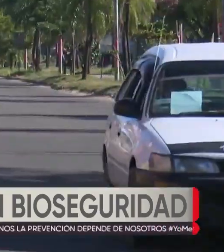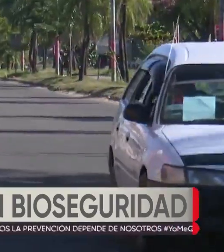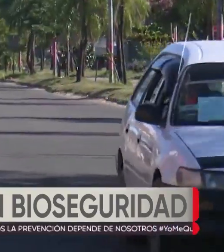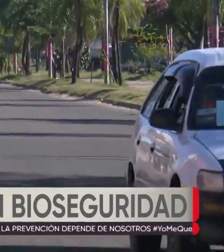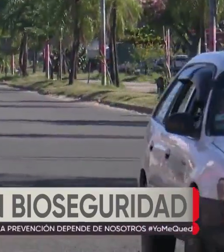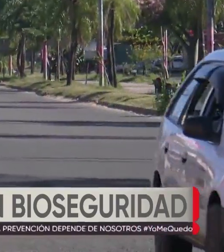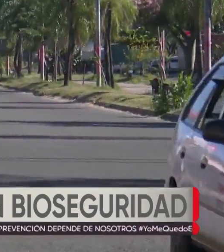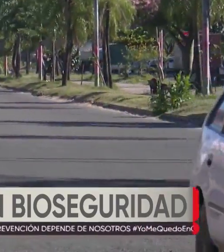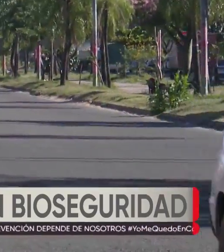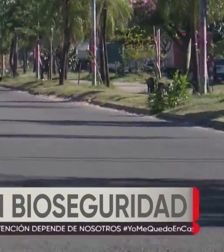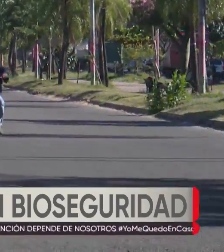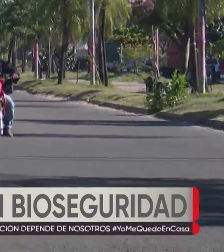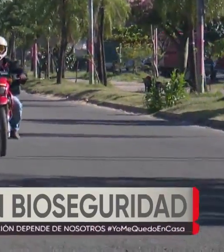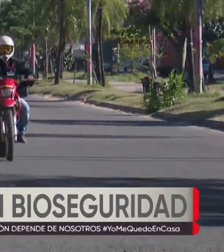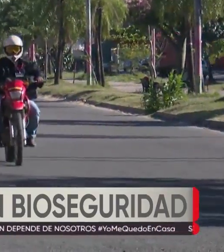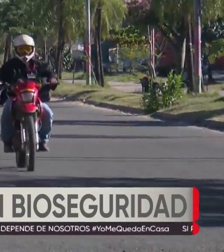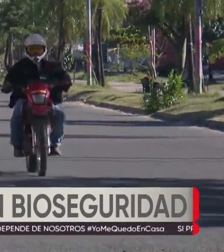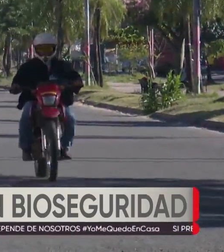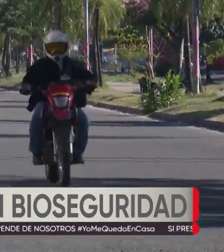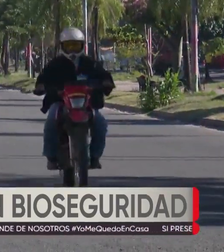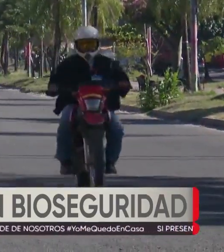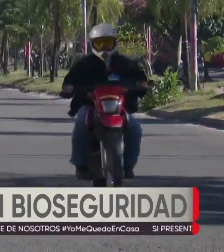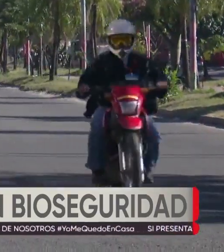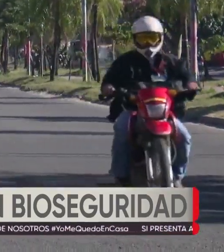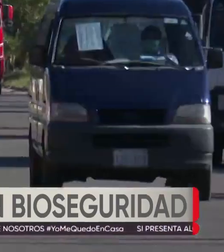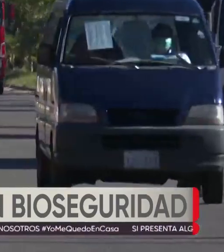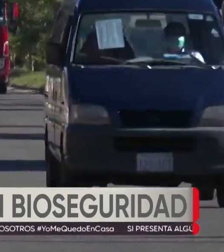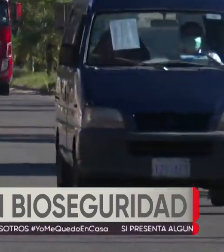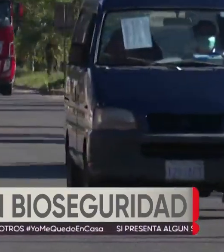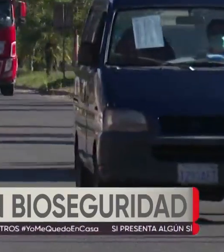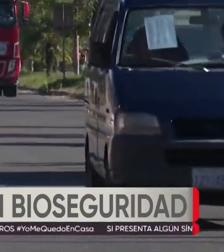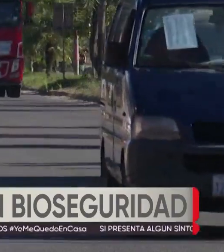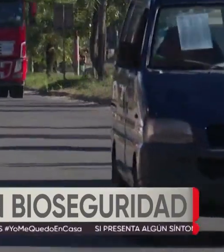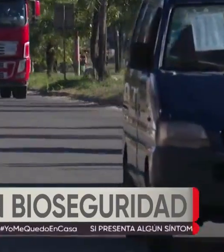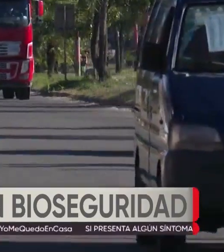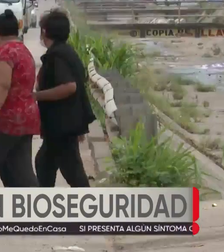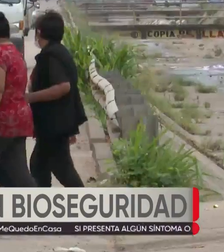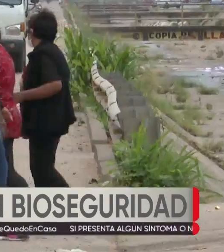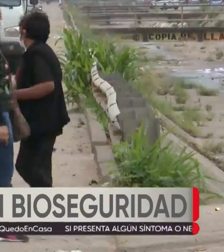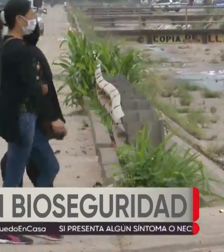el descuido absoluto que estamos mirando en las calles. Esa no es